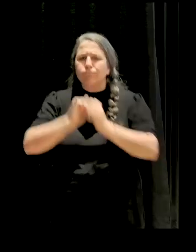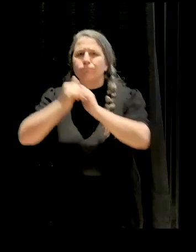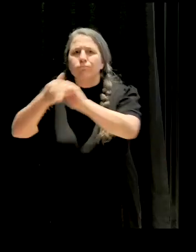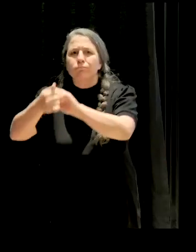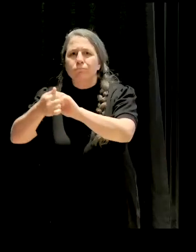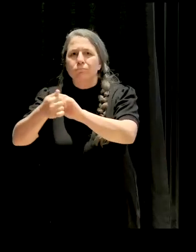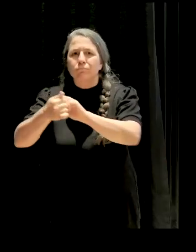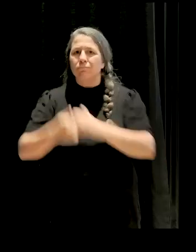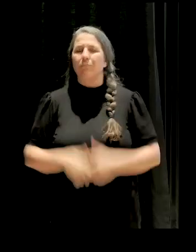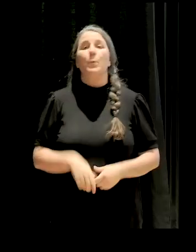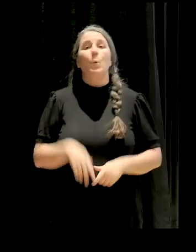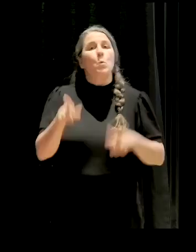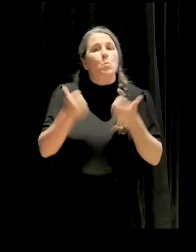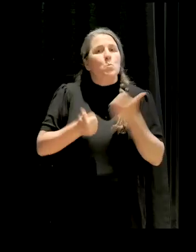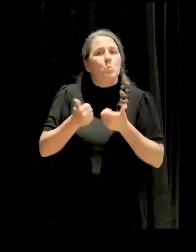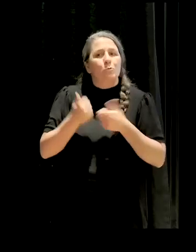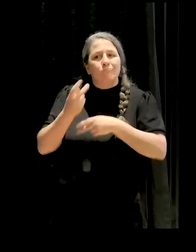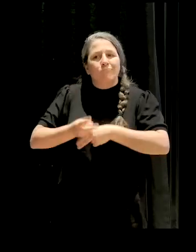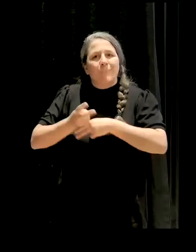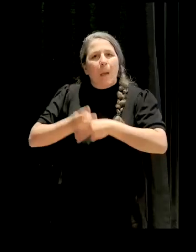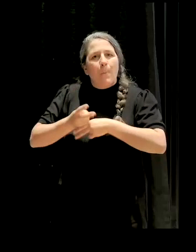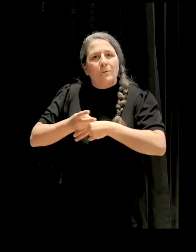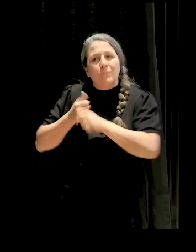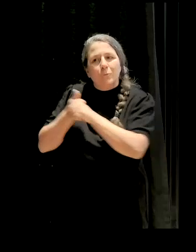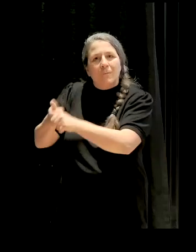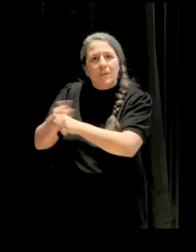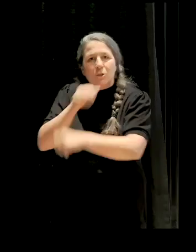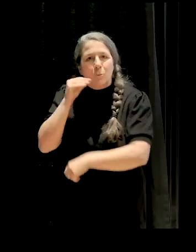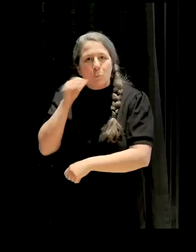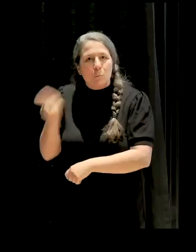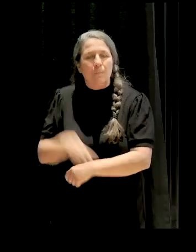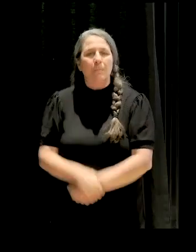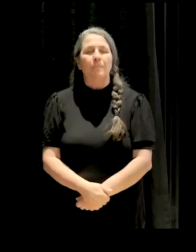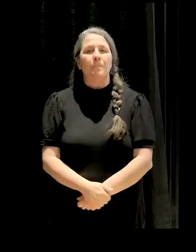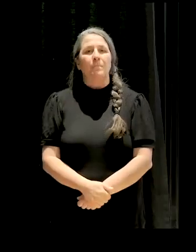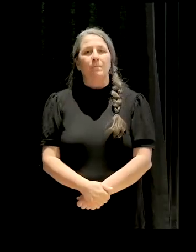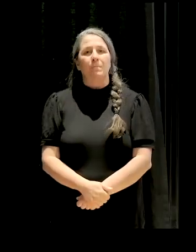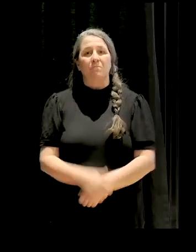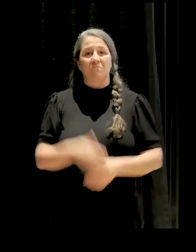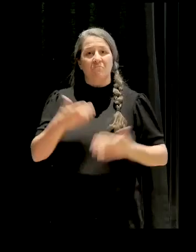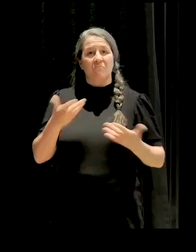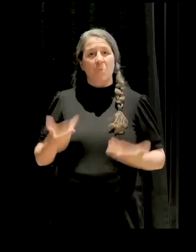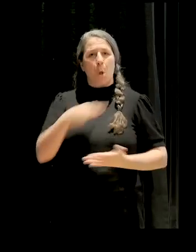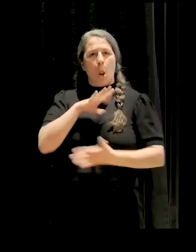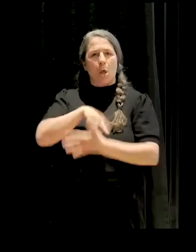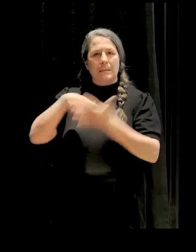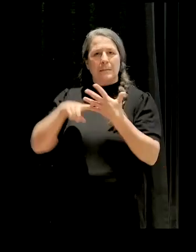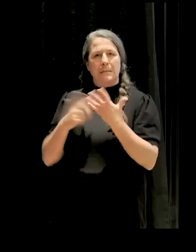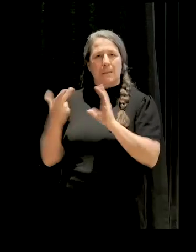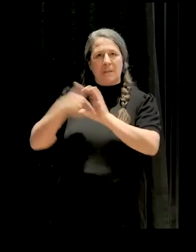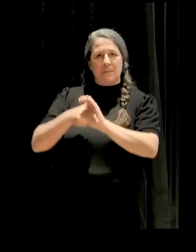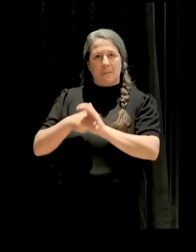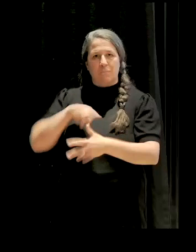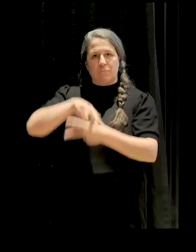pour du suivi thérapeutique à domicile. Donc, pour la méthode, on avait 5 participants, donc 3 personnes atteintes de la maladie